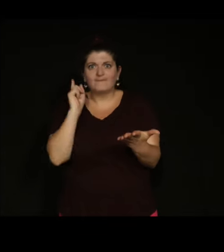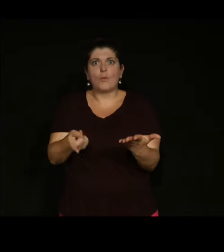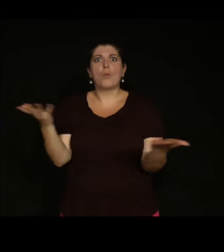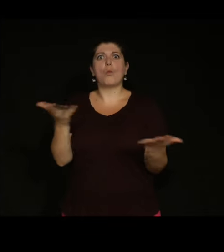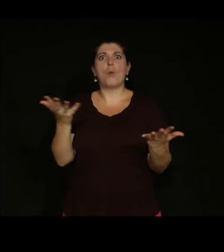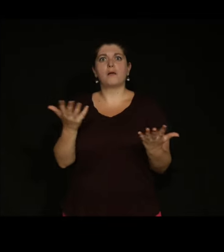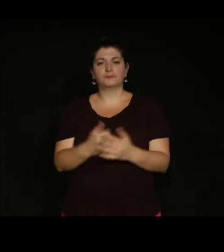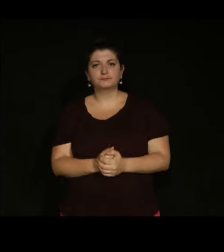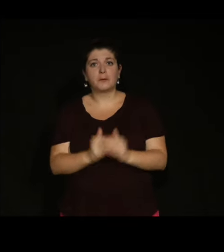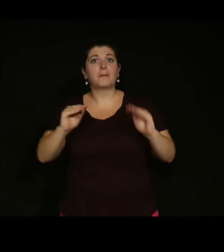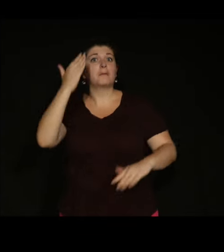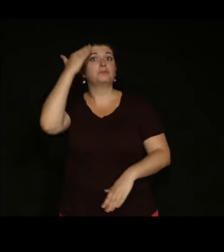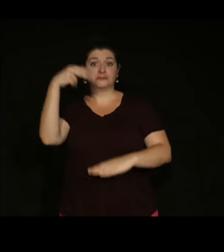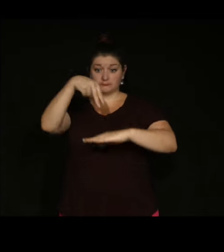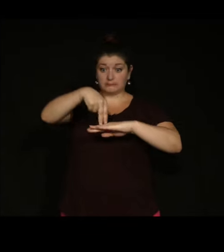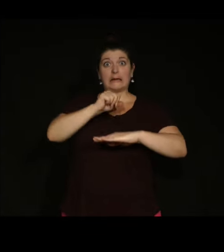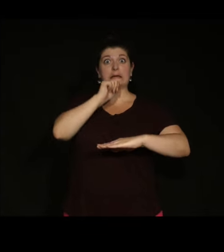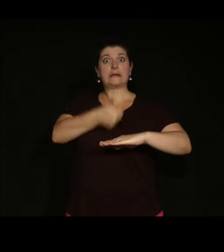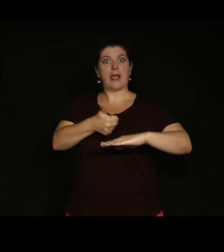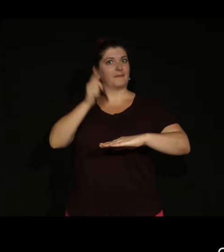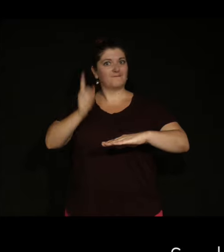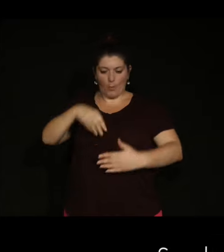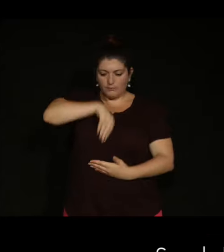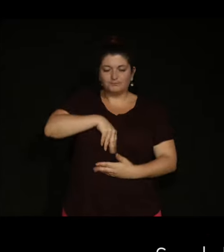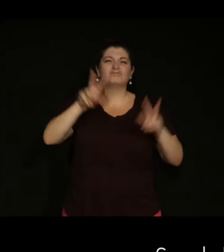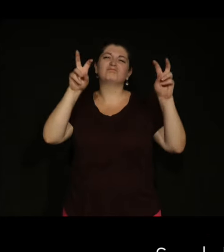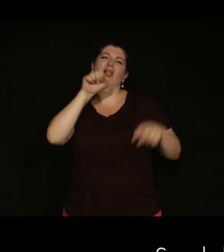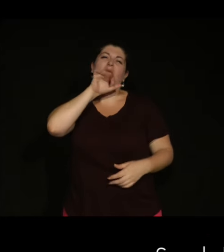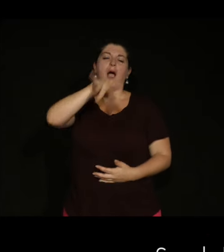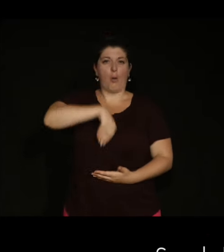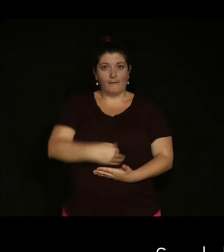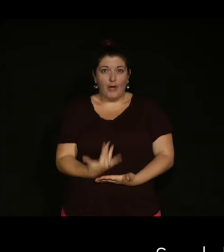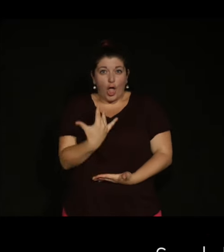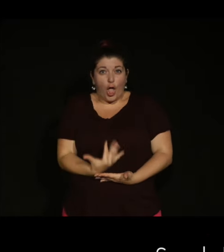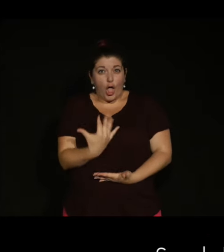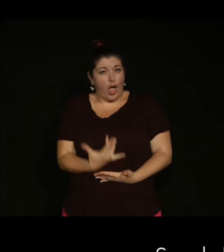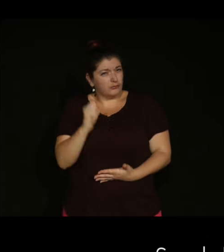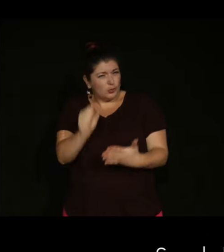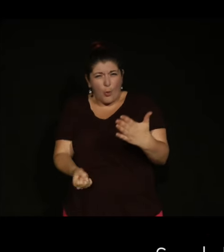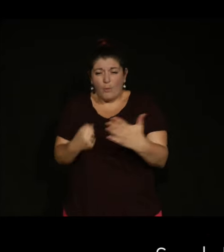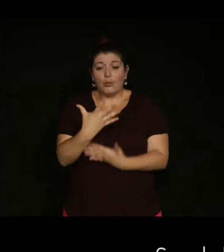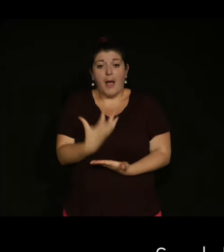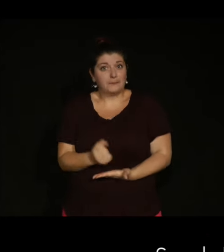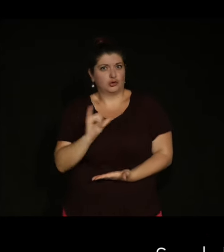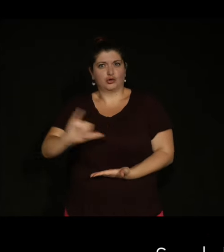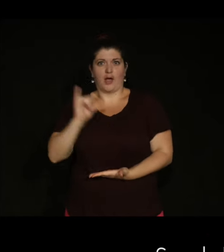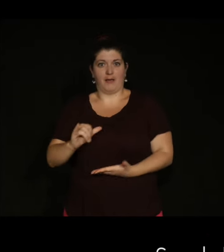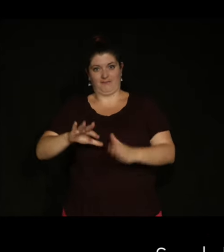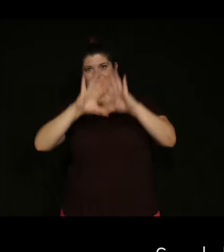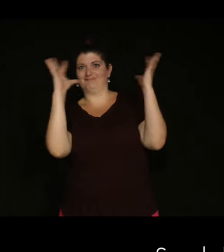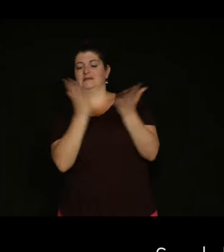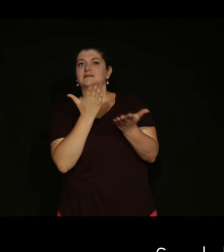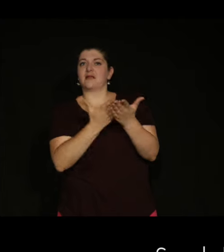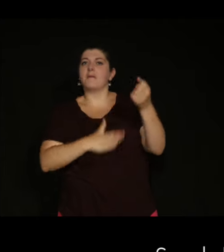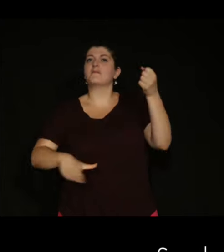scène, et même si on ne fait rien, comment avoir le feu à l'intérieur, le petit dragon qu'on a avalé, etc. Et de l'avoir